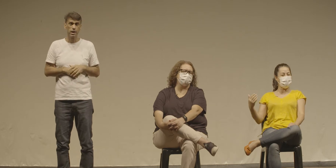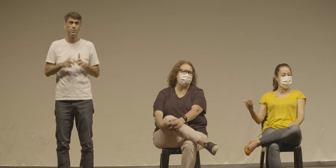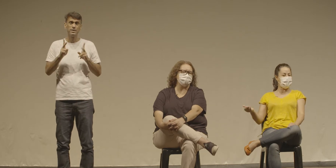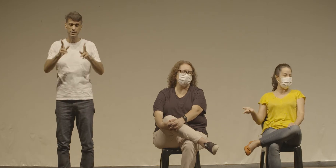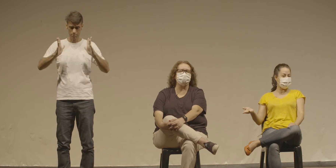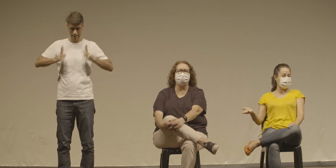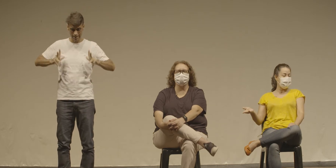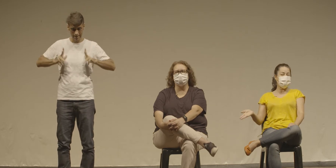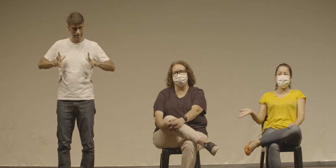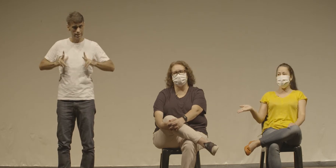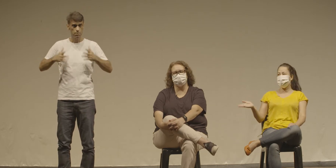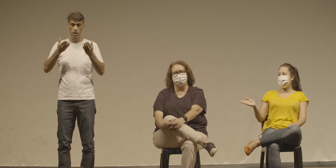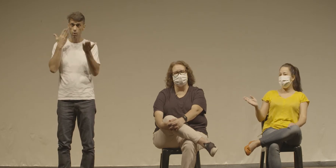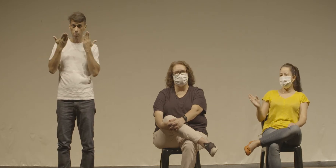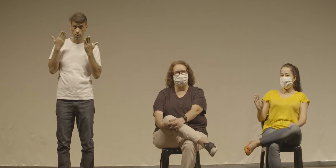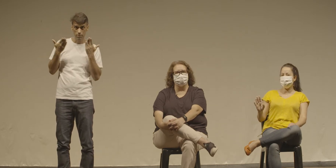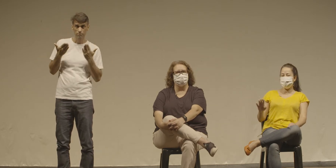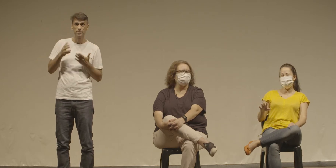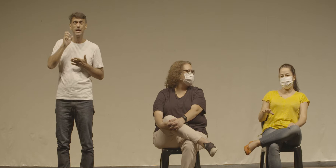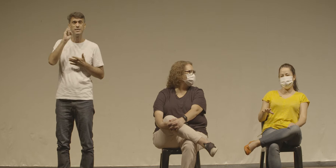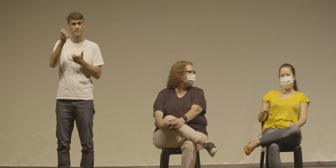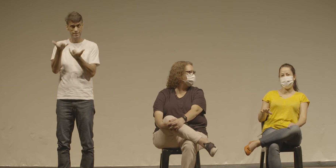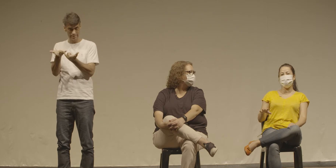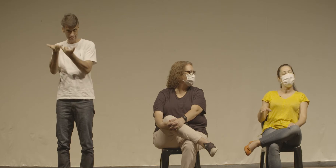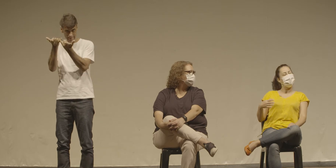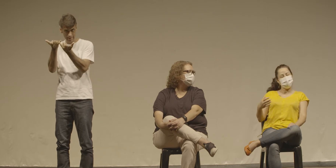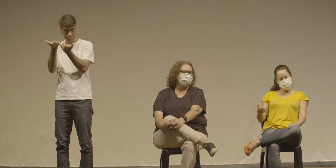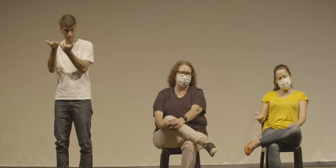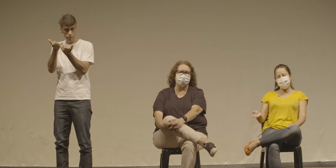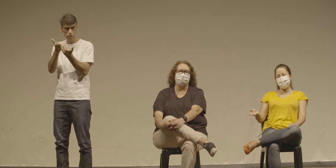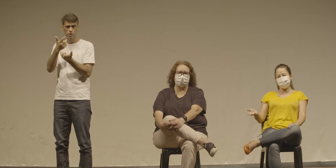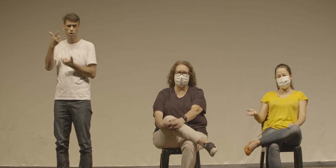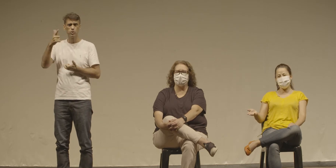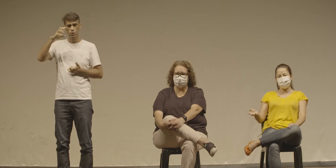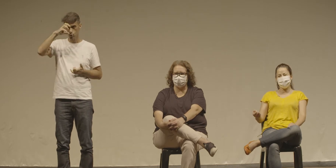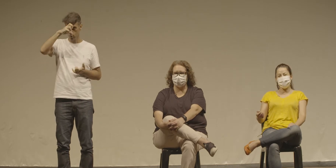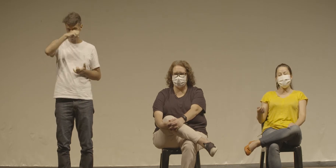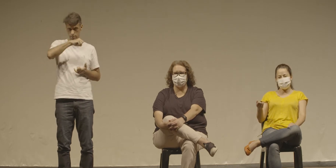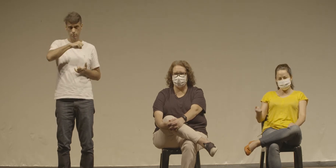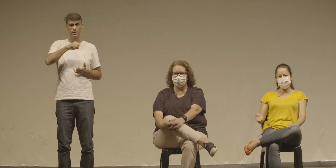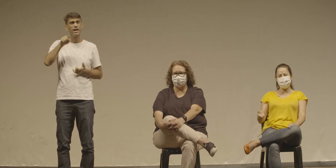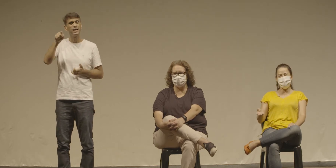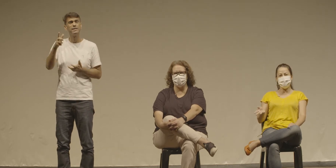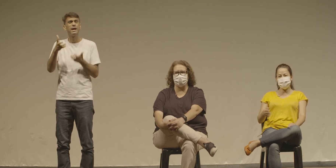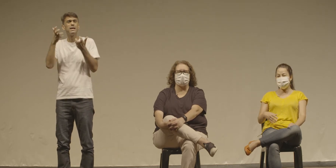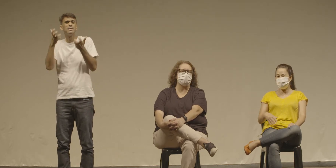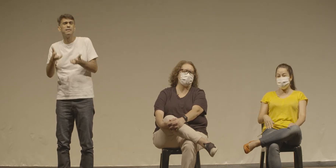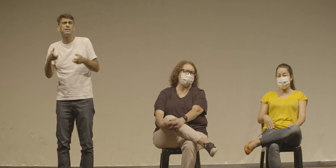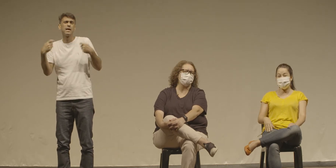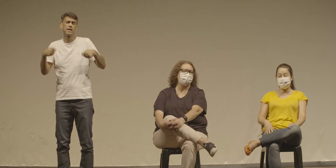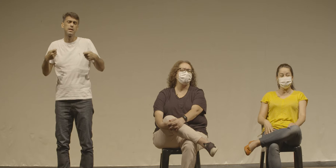limpa e arrumada. Se ele tiver um caso extraconjugal, compreenda. Ele está cansado, ele